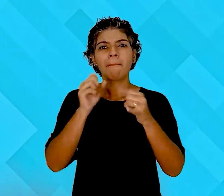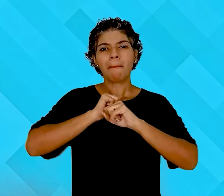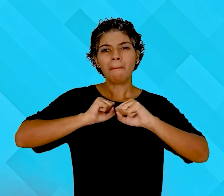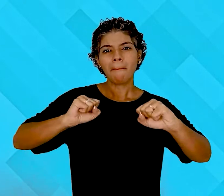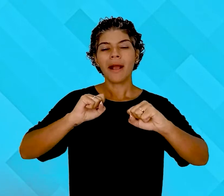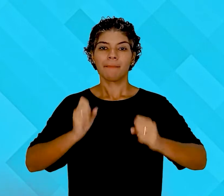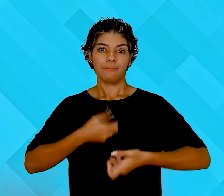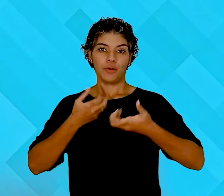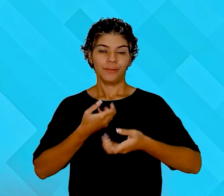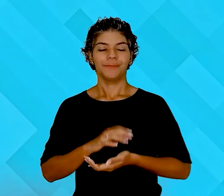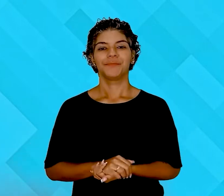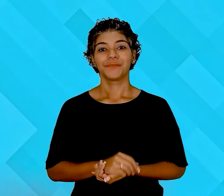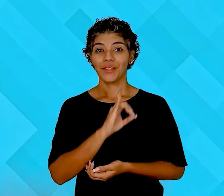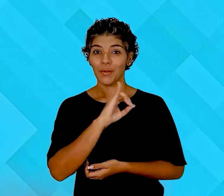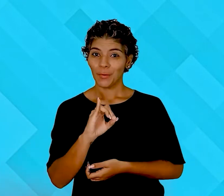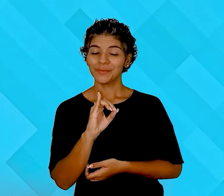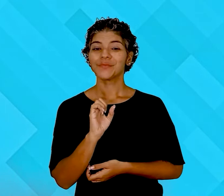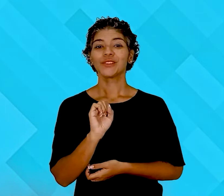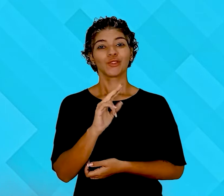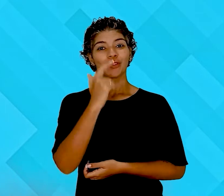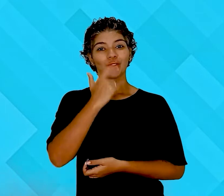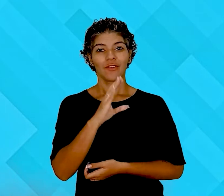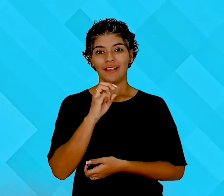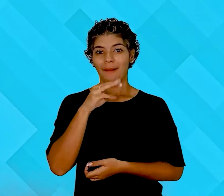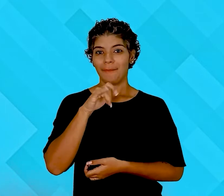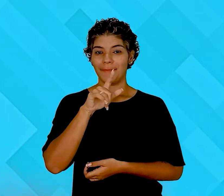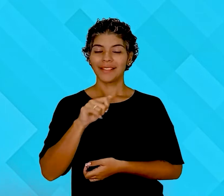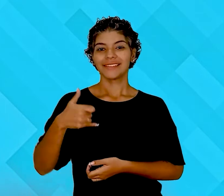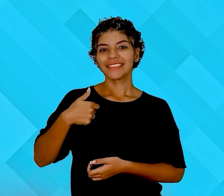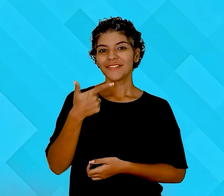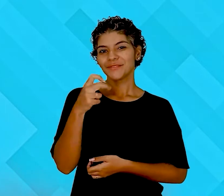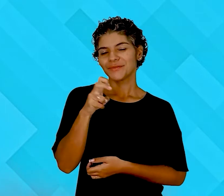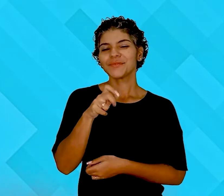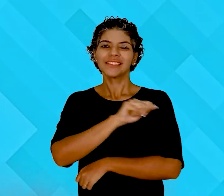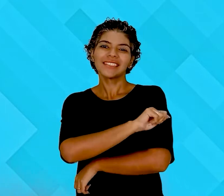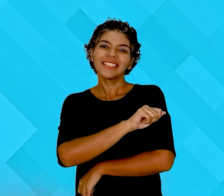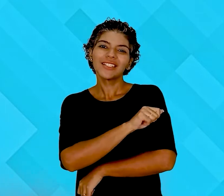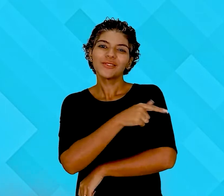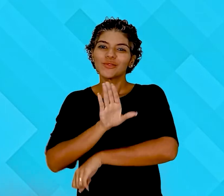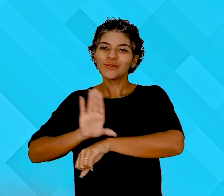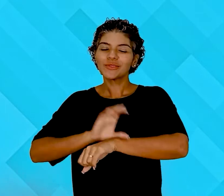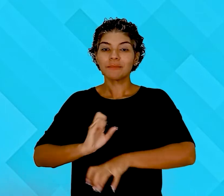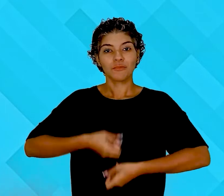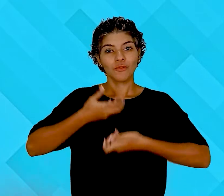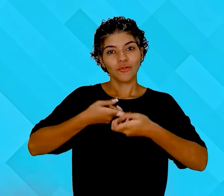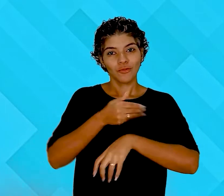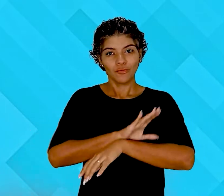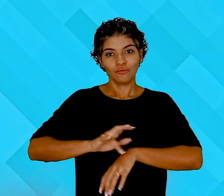Oi, eu sou Camila, eu tenho 25 anos, sou aluna do curso de Produção Cultural e estou aqui para participar e tirar algumas